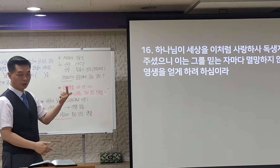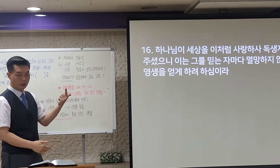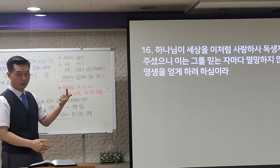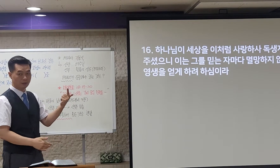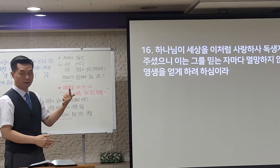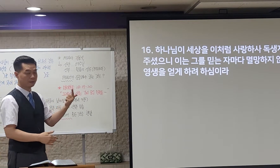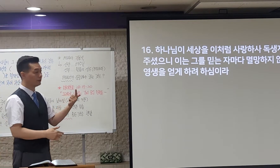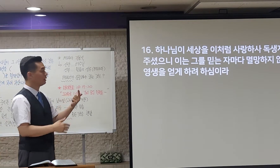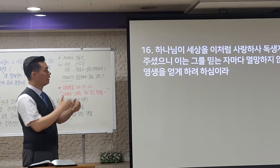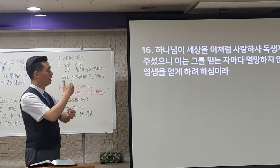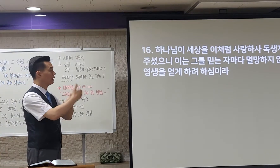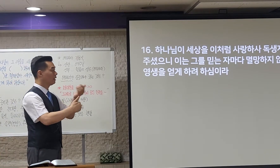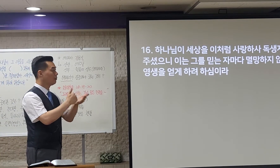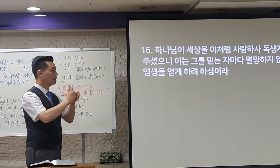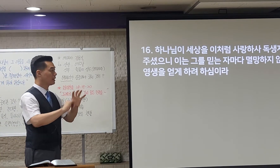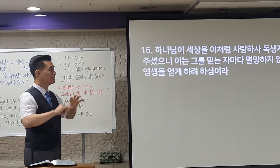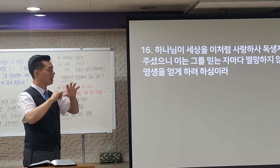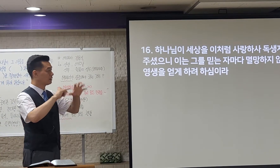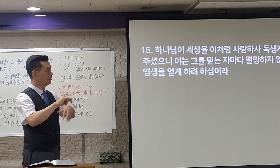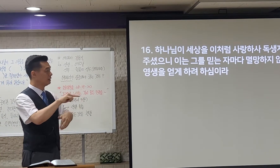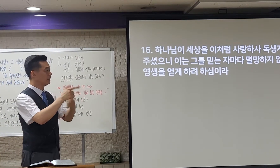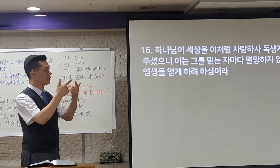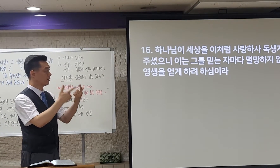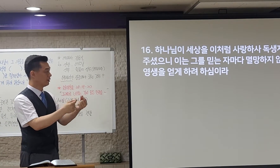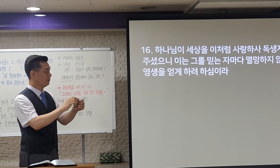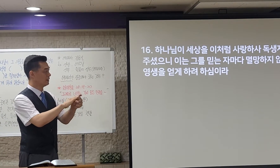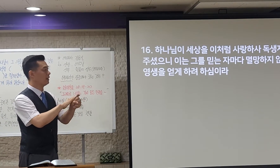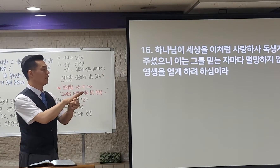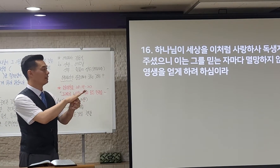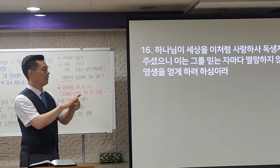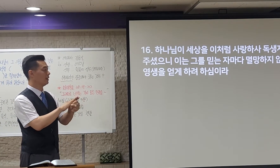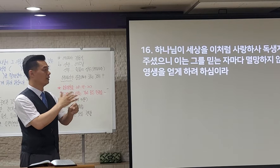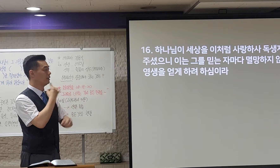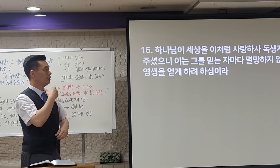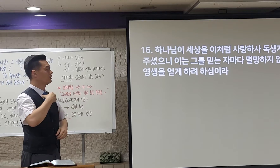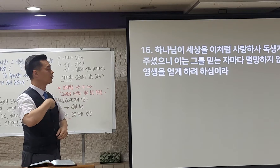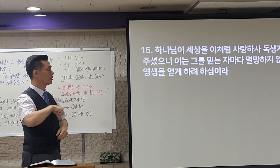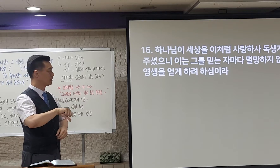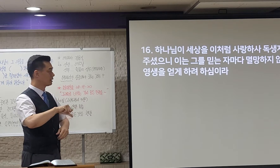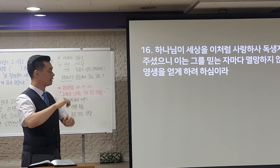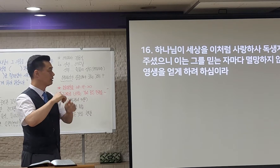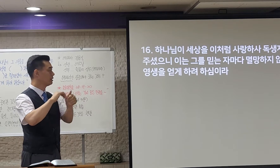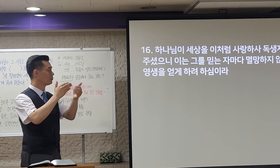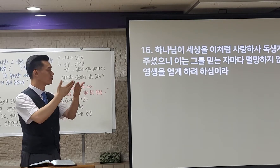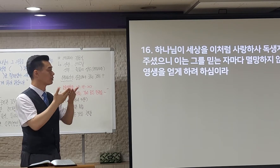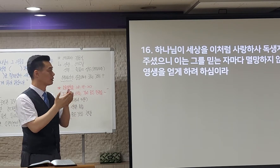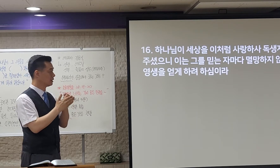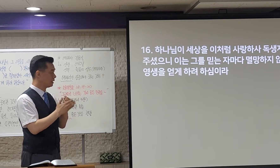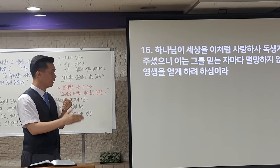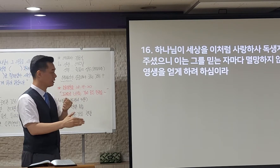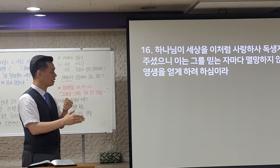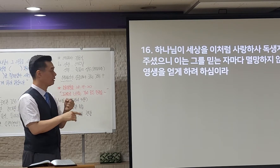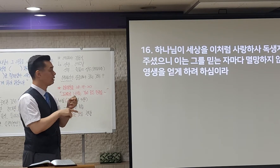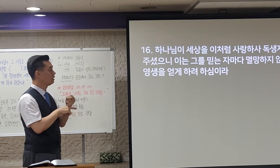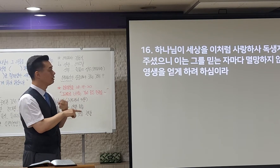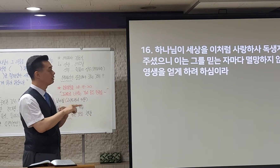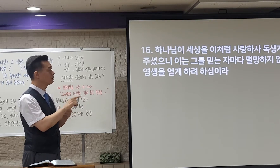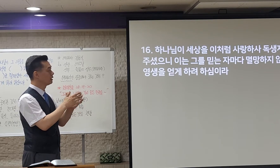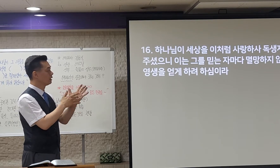16절 하나님이 세상을 이처럼 사랑하사 독생자를 주셨으니 이는